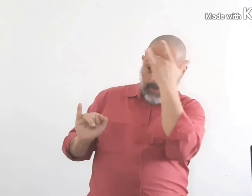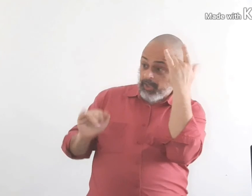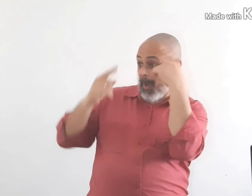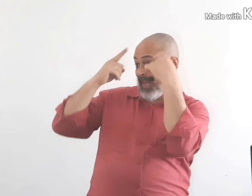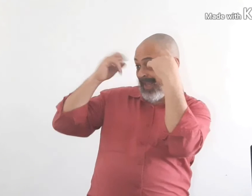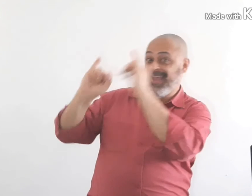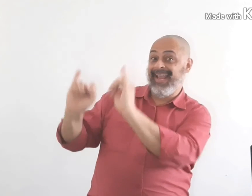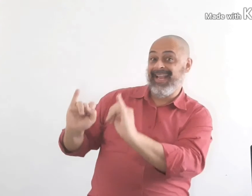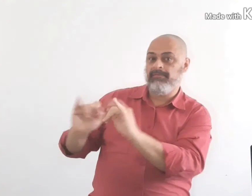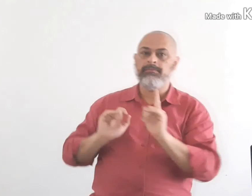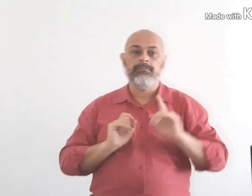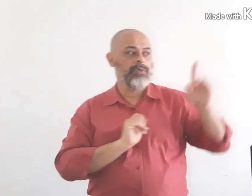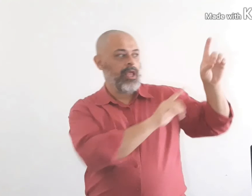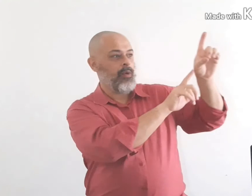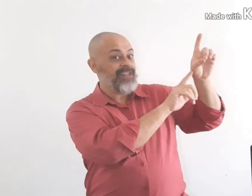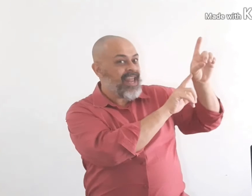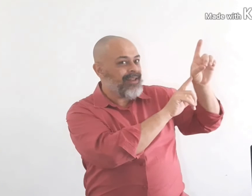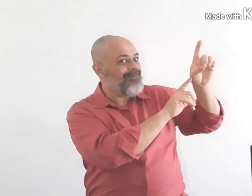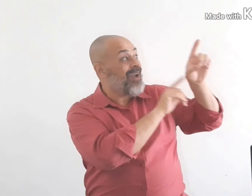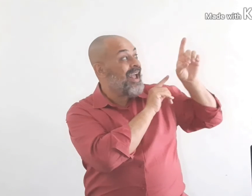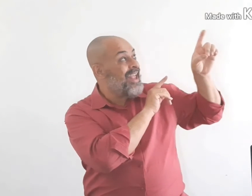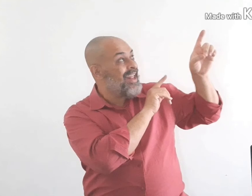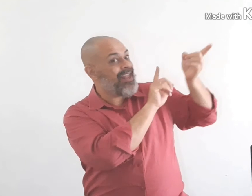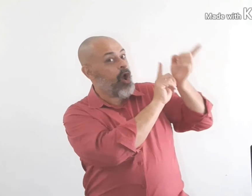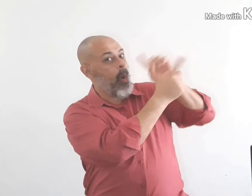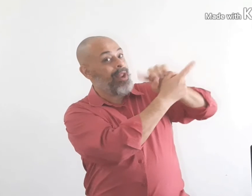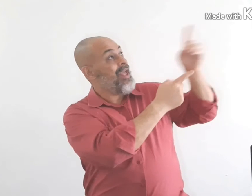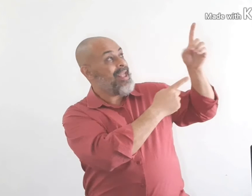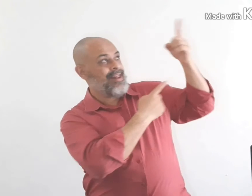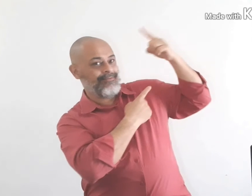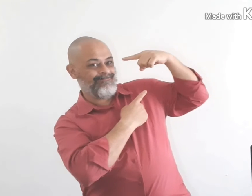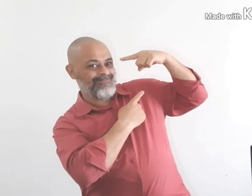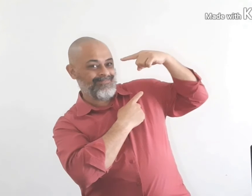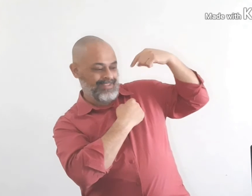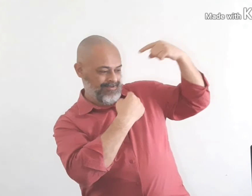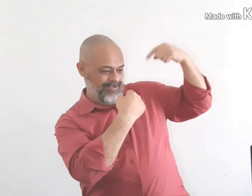dele. Foi ele quem criou o homem. É o contrário.